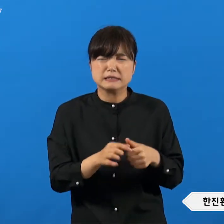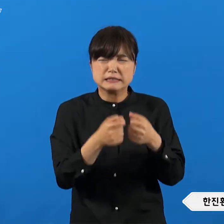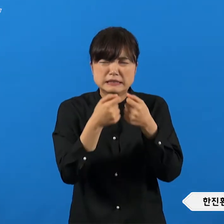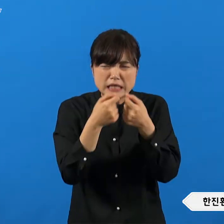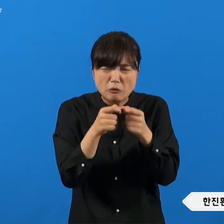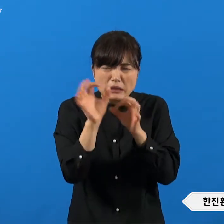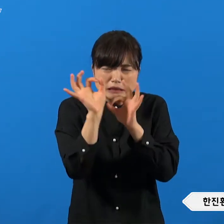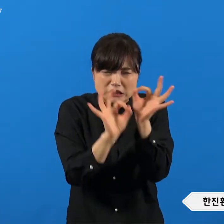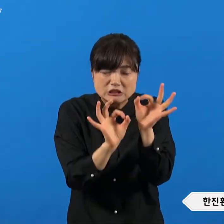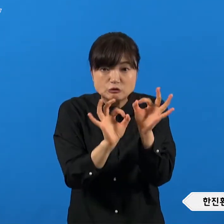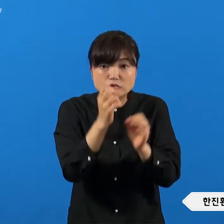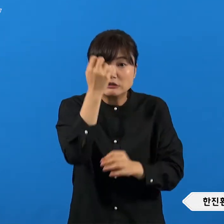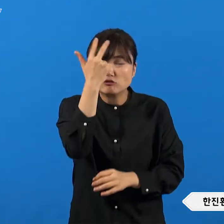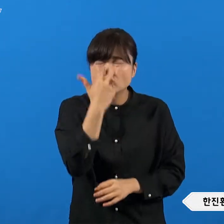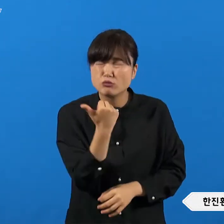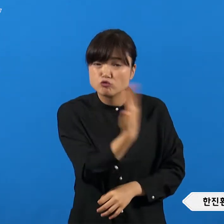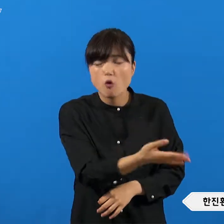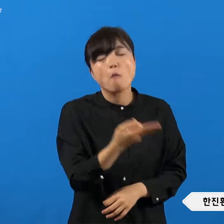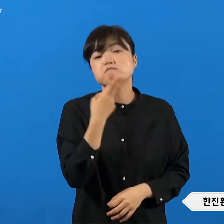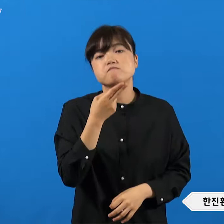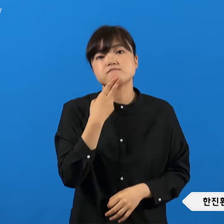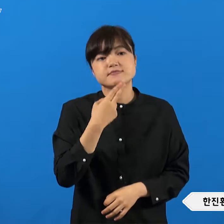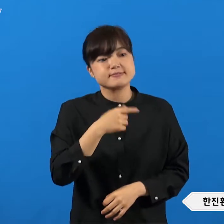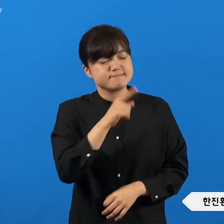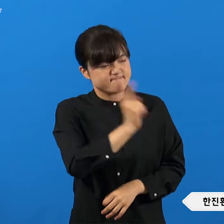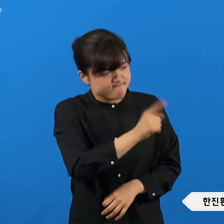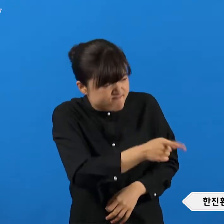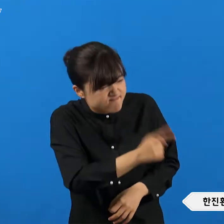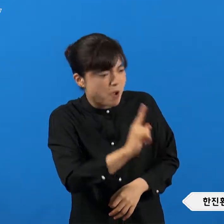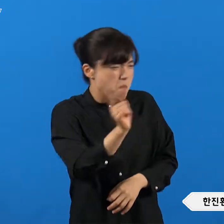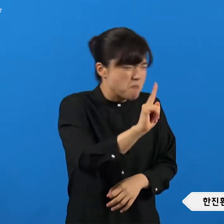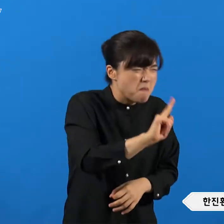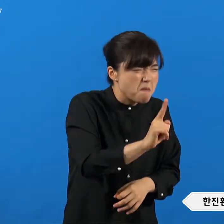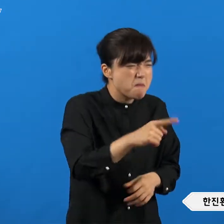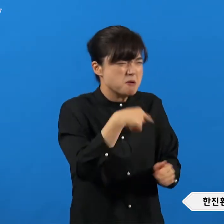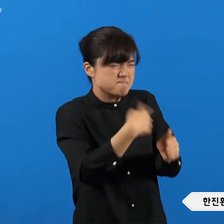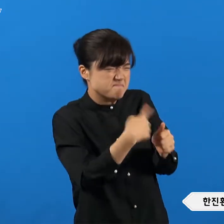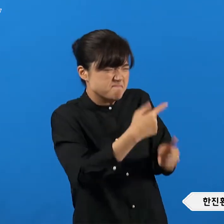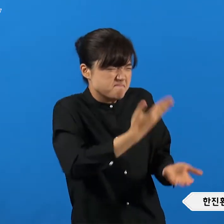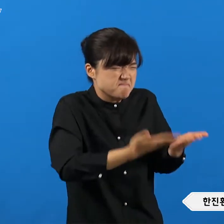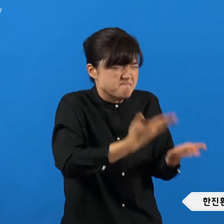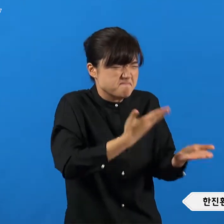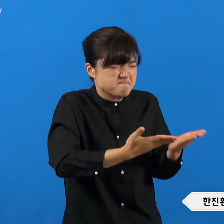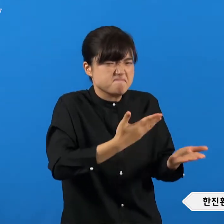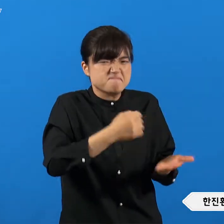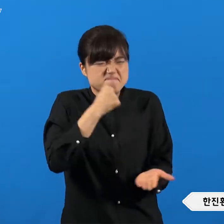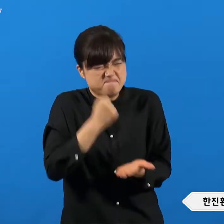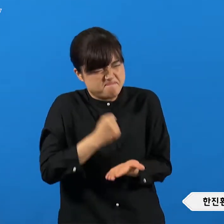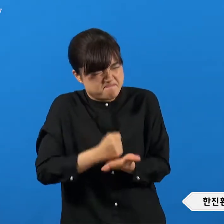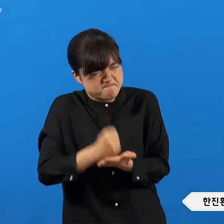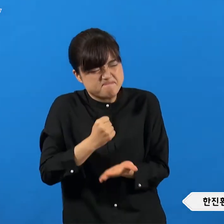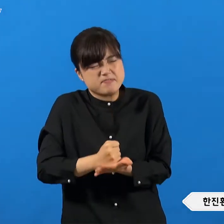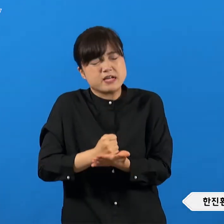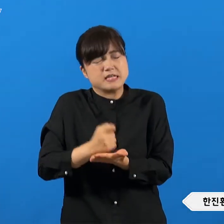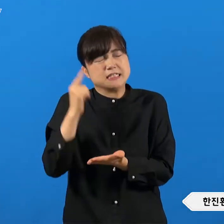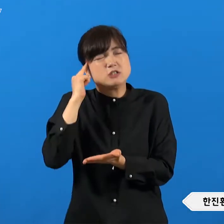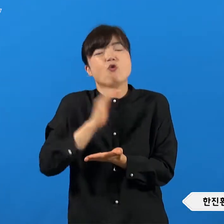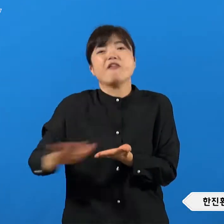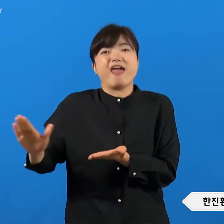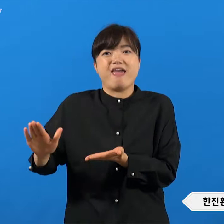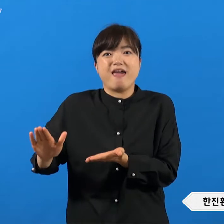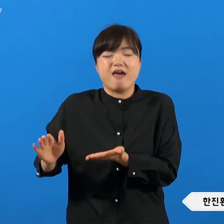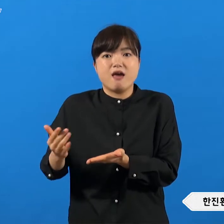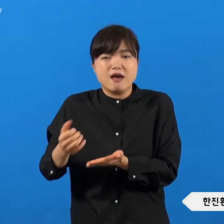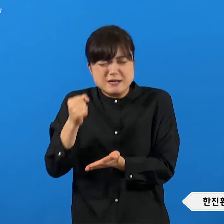사소한 잘못도 그냥 넘어가는 법이 없고 따지고 지적하고 비판을 해야 직성이 풀립니다. 또